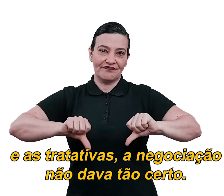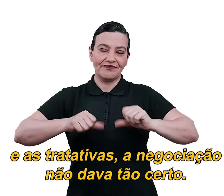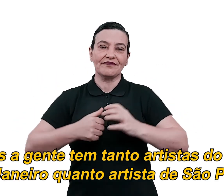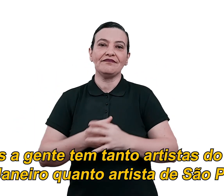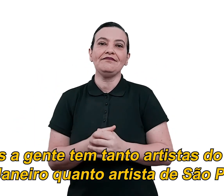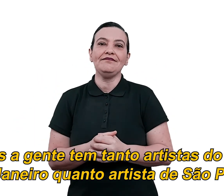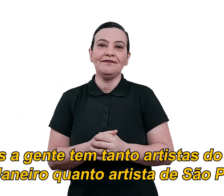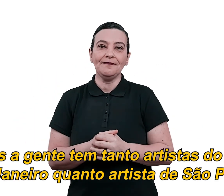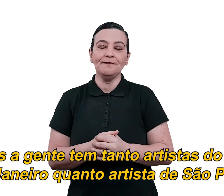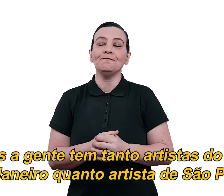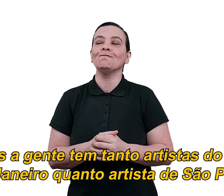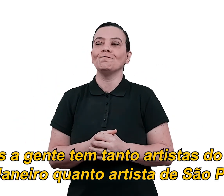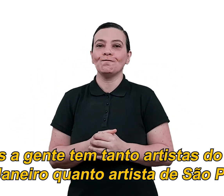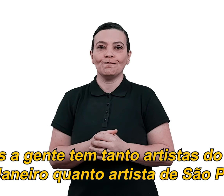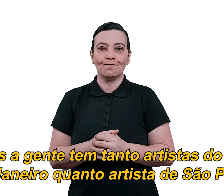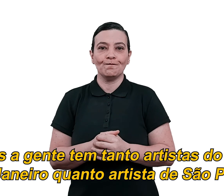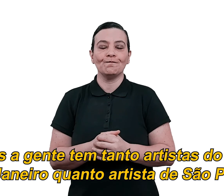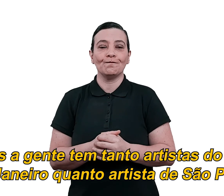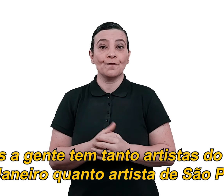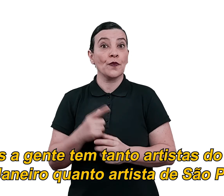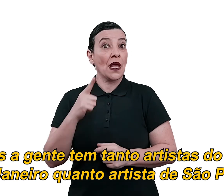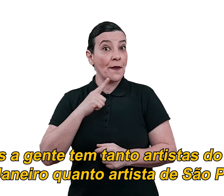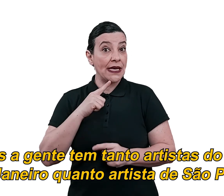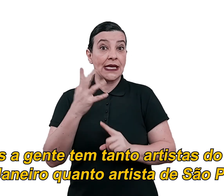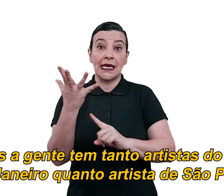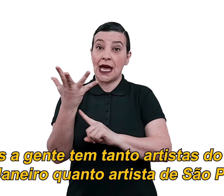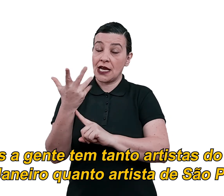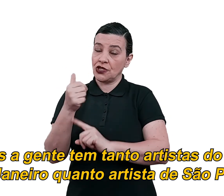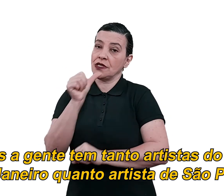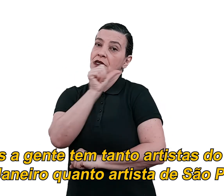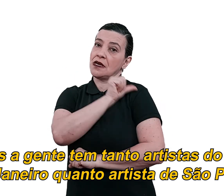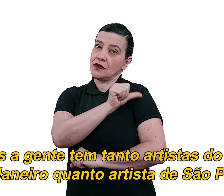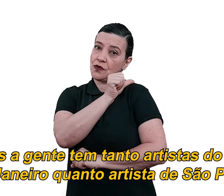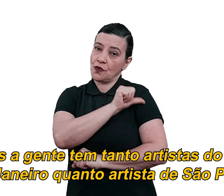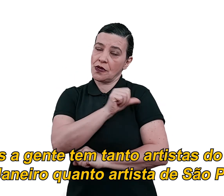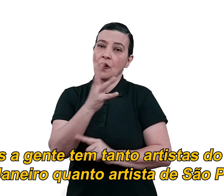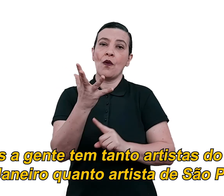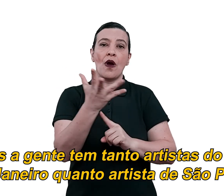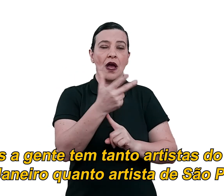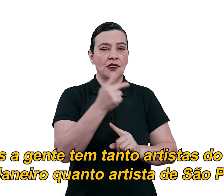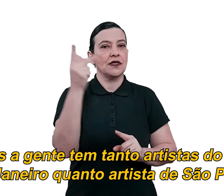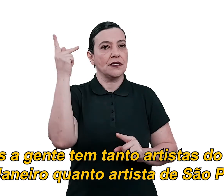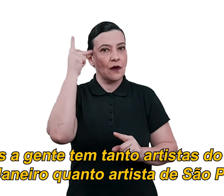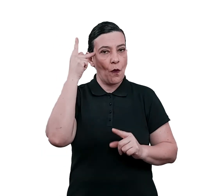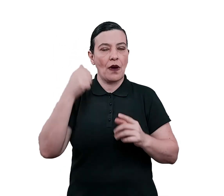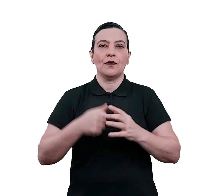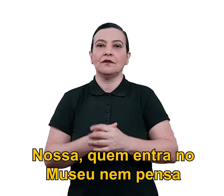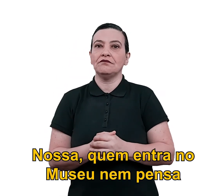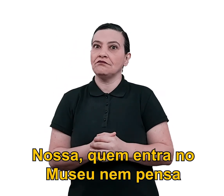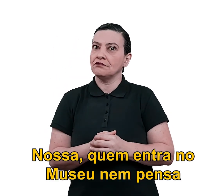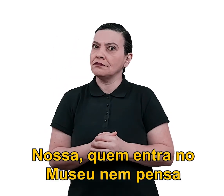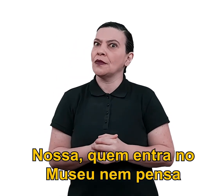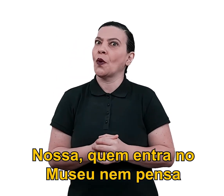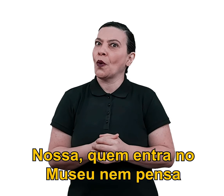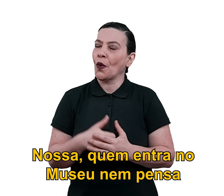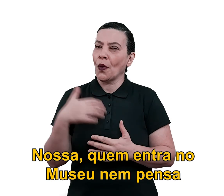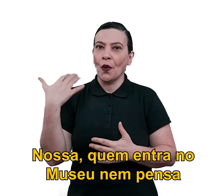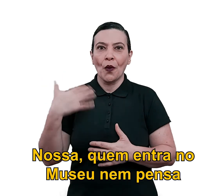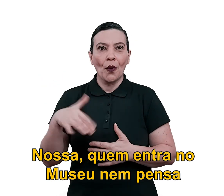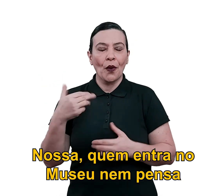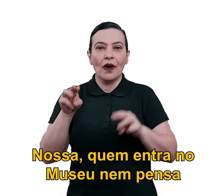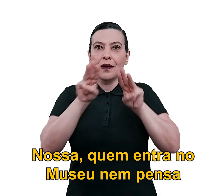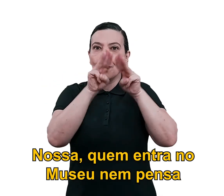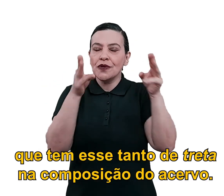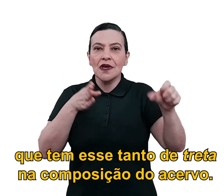tanto certo, né? Mas a gente tem tanto artista do Rio de Janeiro quanto artista de São Paulo. Nossa, quem entra no museu